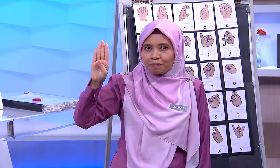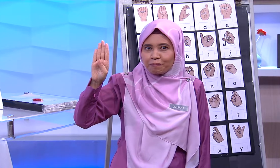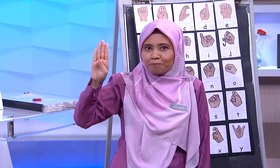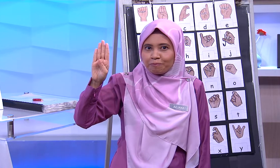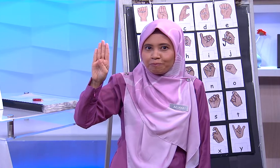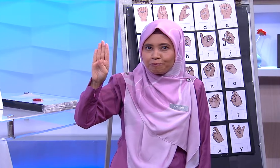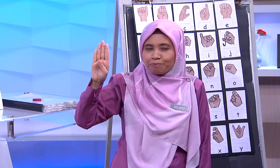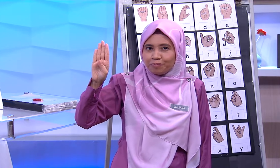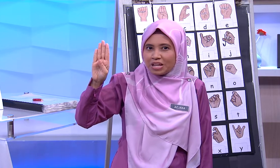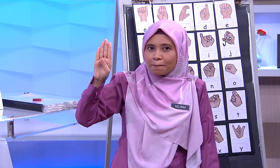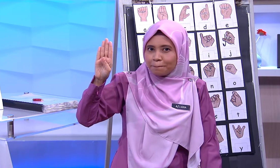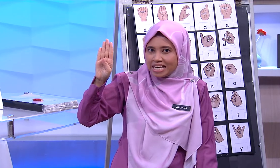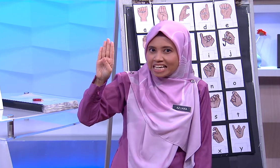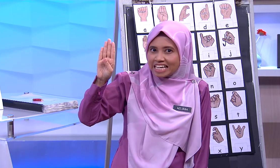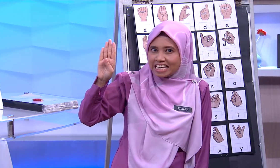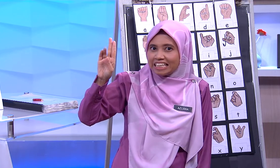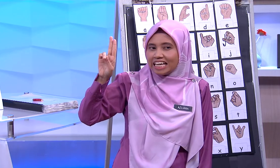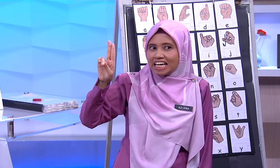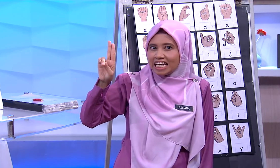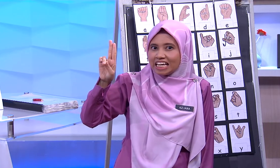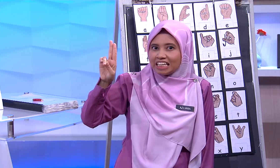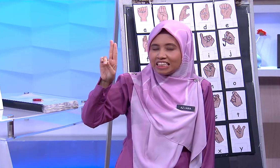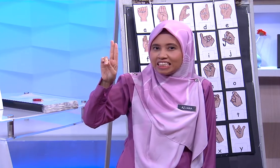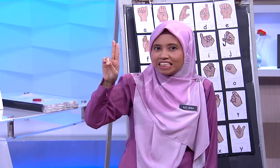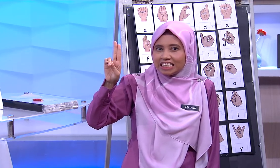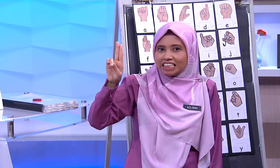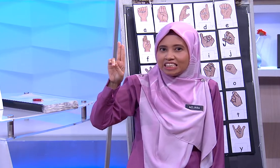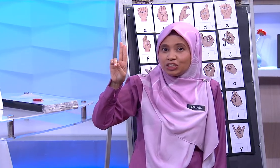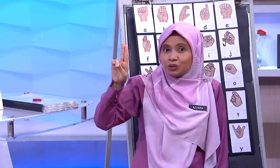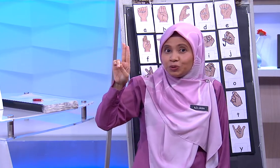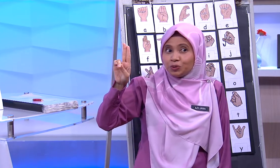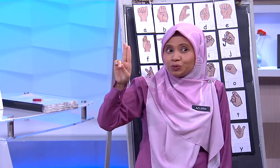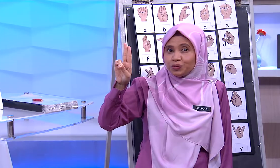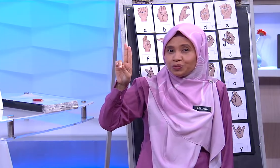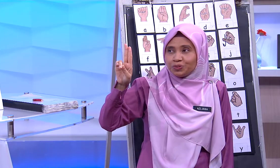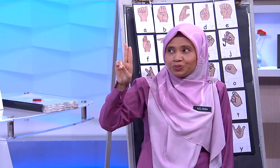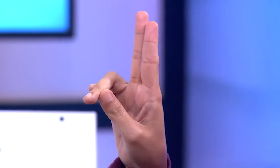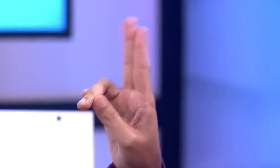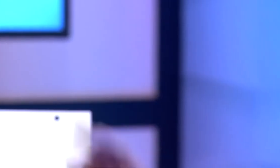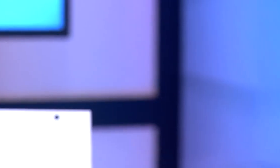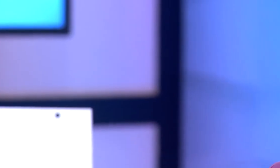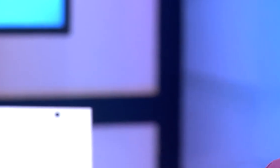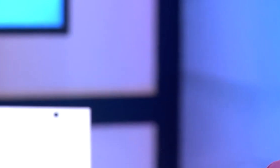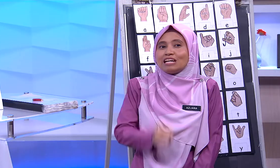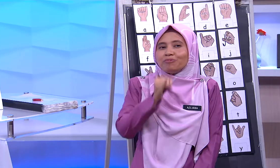abadi di lagi tapi Kyuhyun menunggu